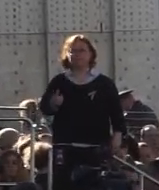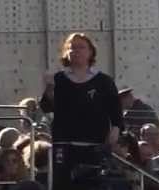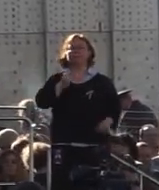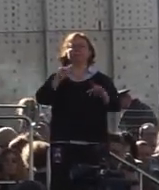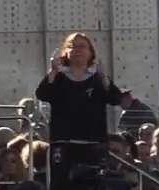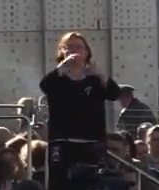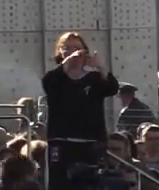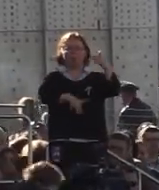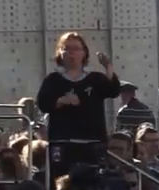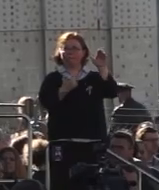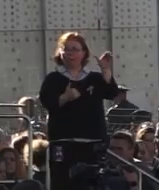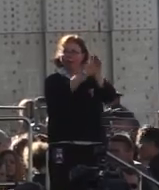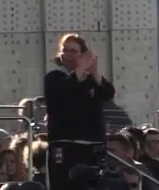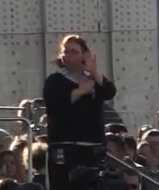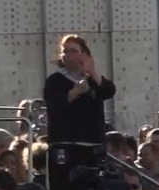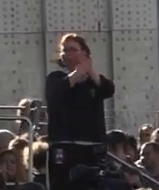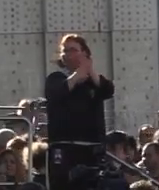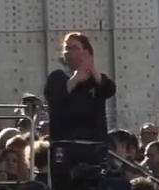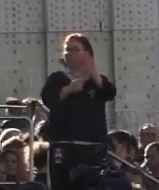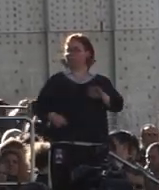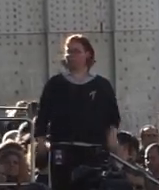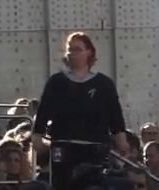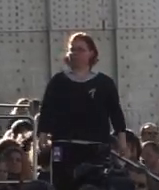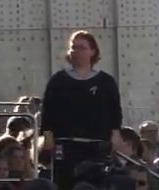egy dalszövegben